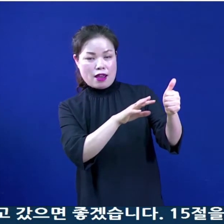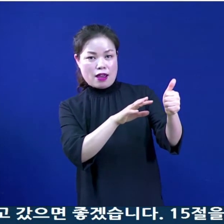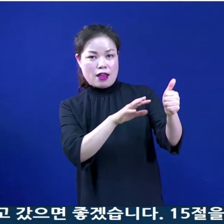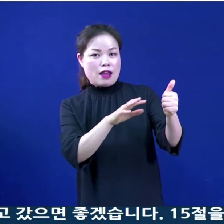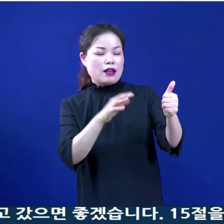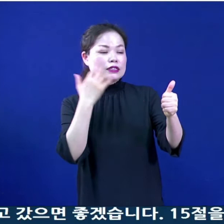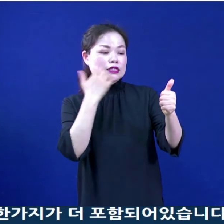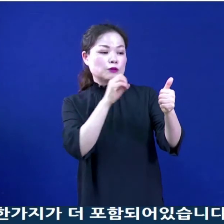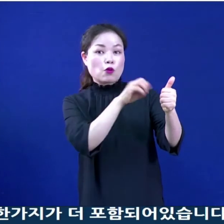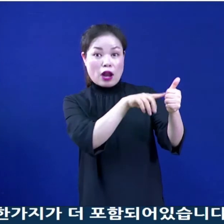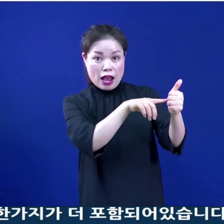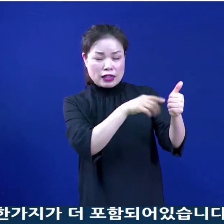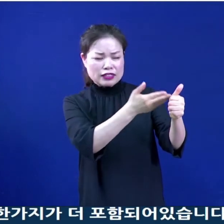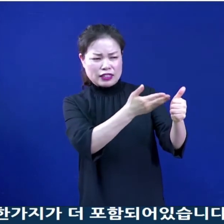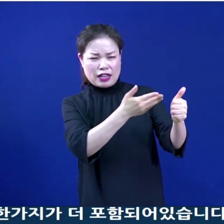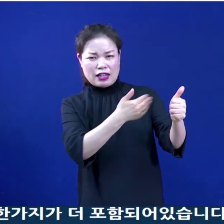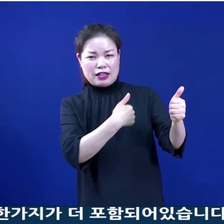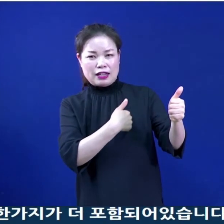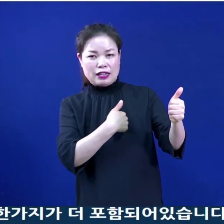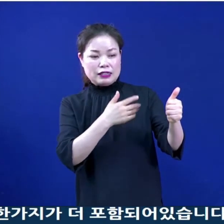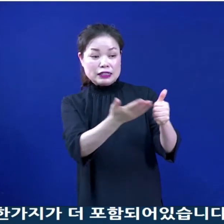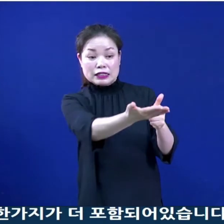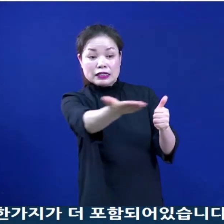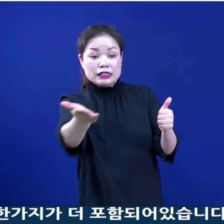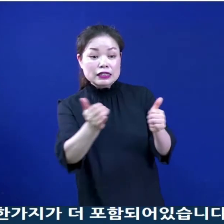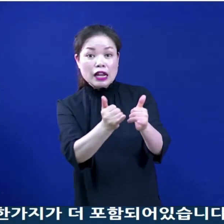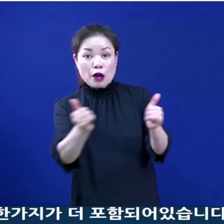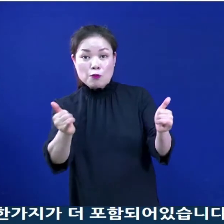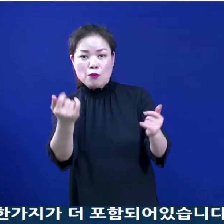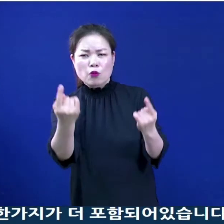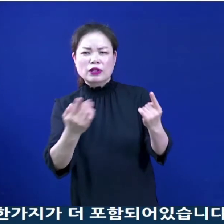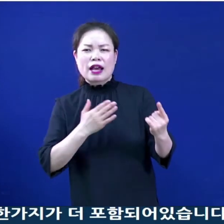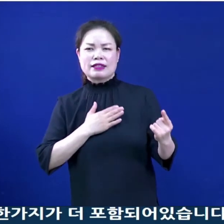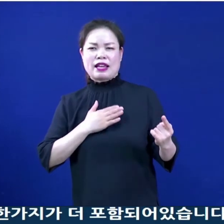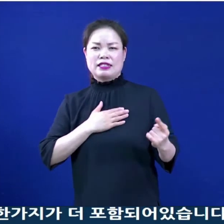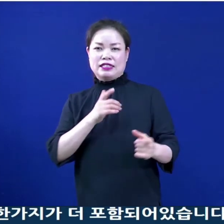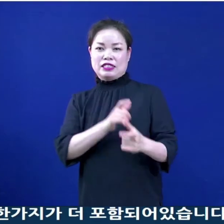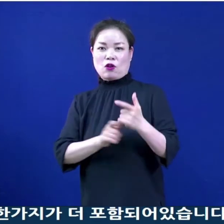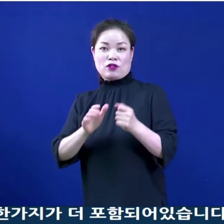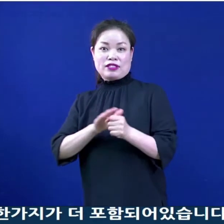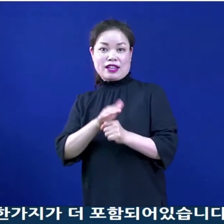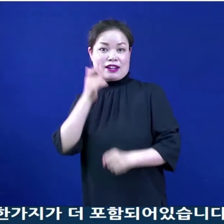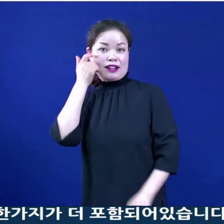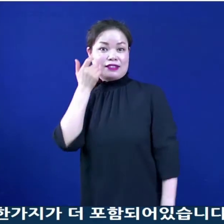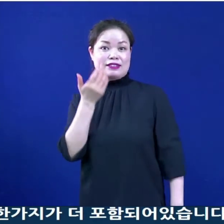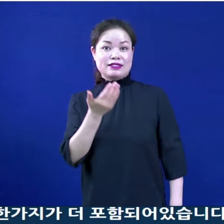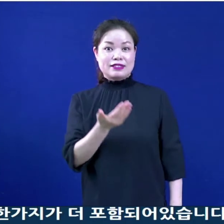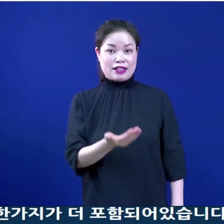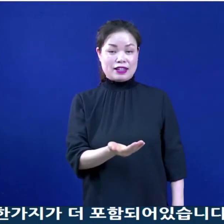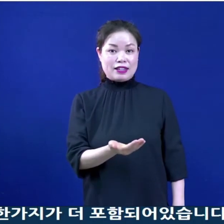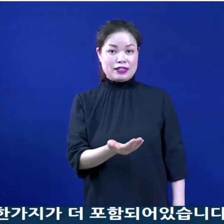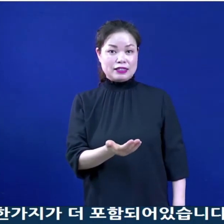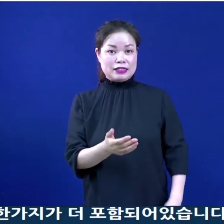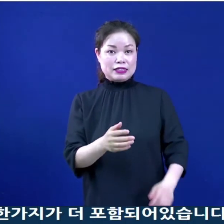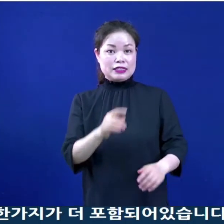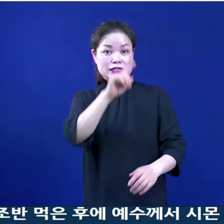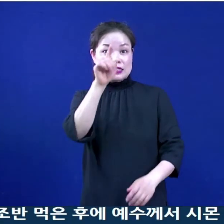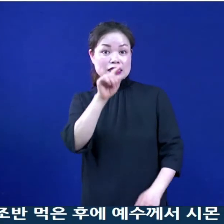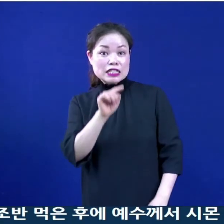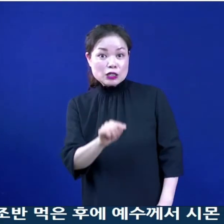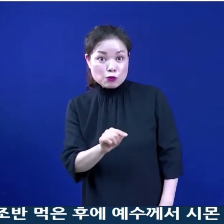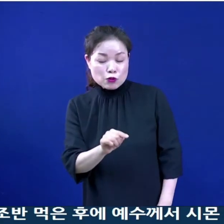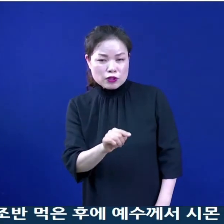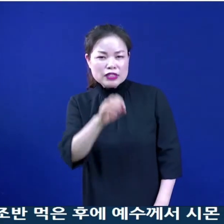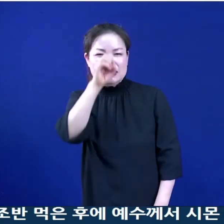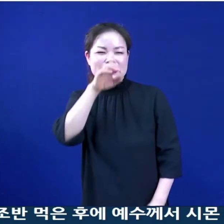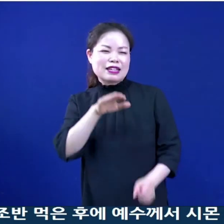아들 시몬아, 네가 이 사람들보다 나를 더 사랑하느냐 하시니, 질문을 보시면